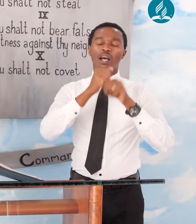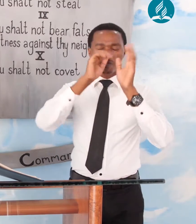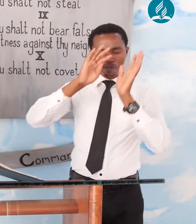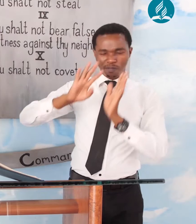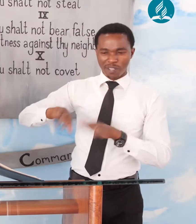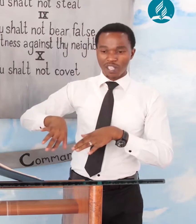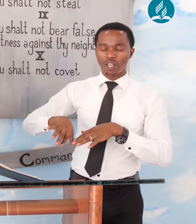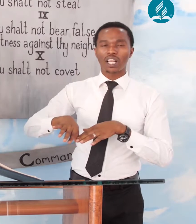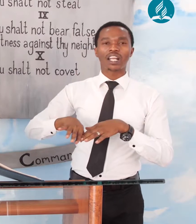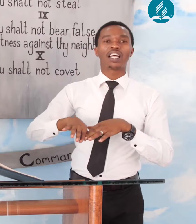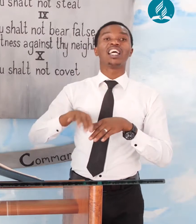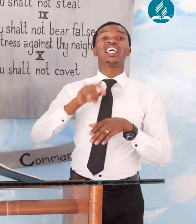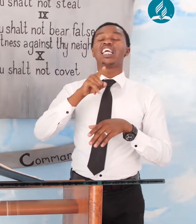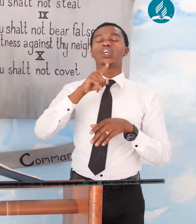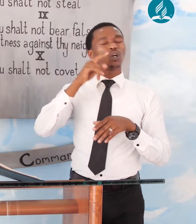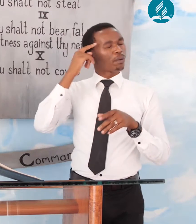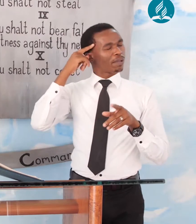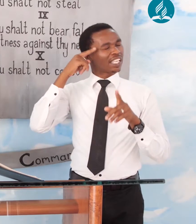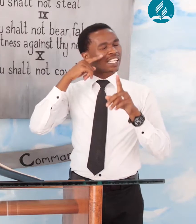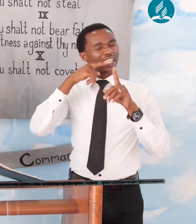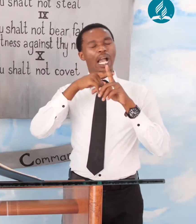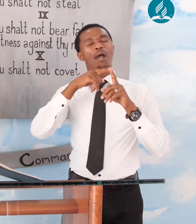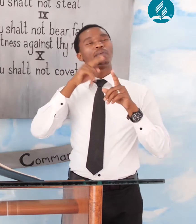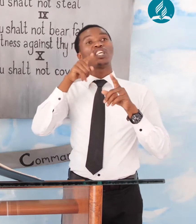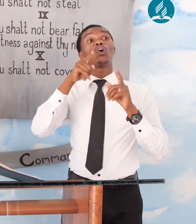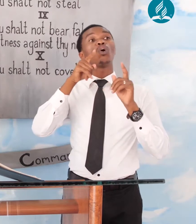deka ibibi warugamije kugirira ubwoko bwawe